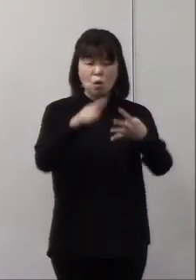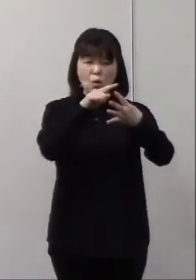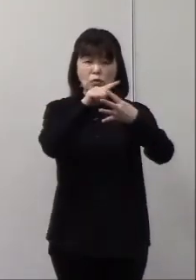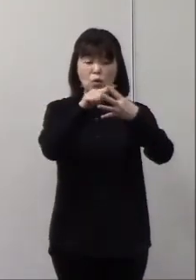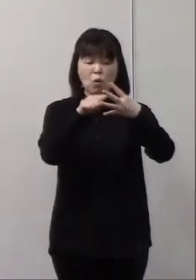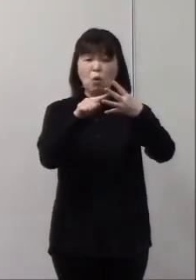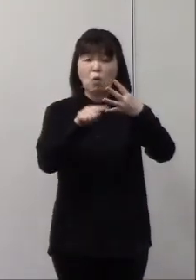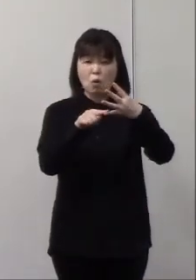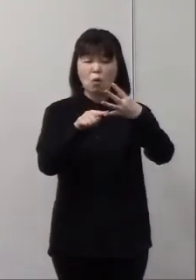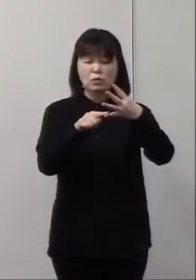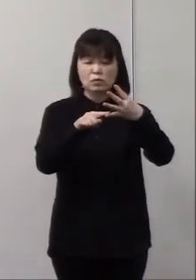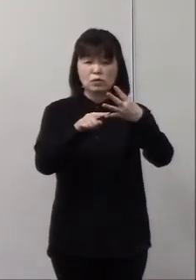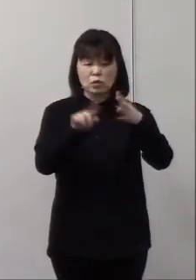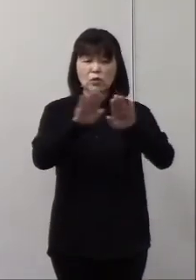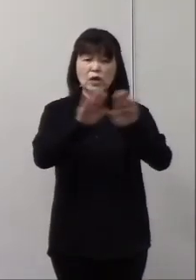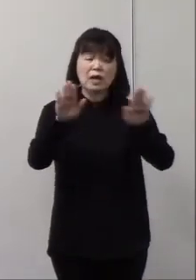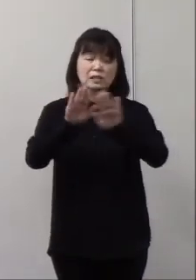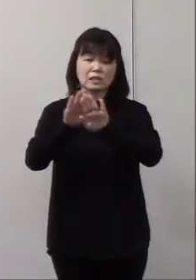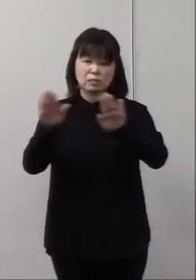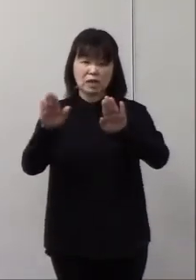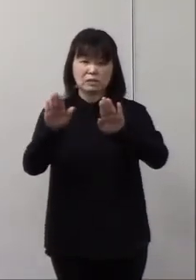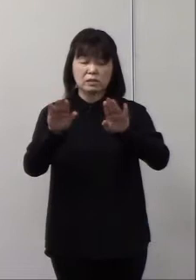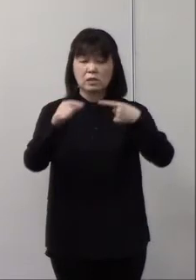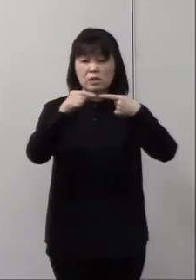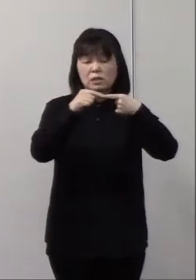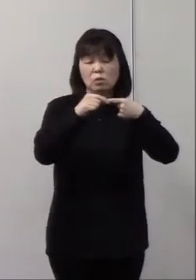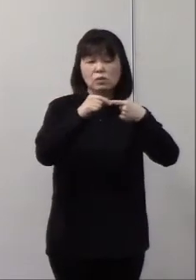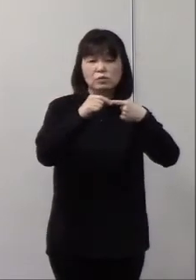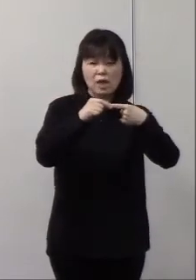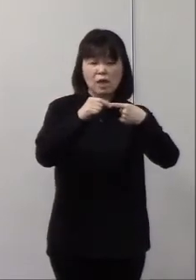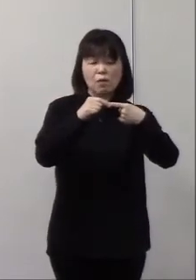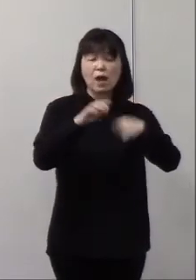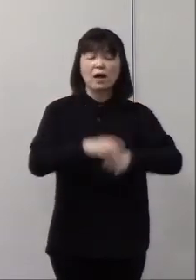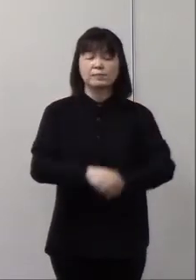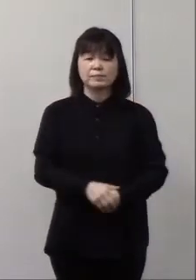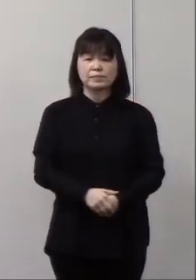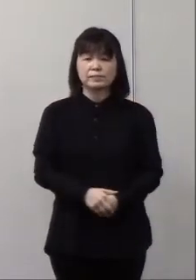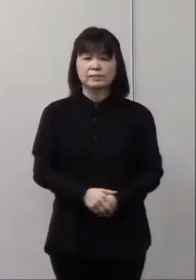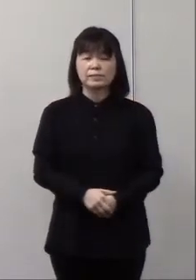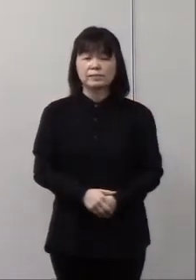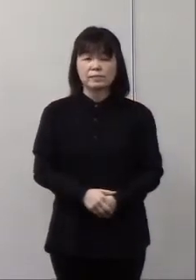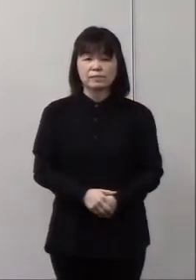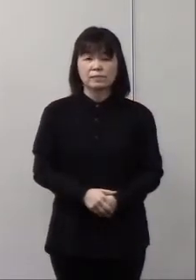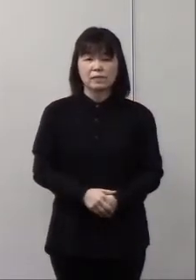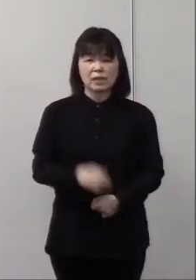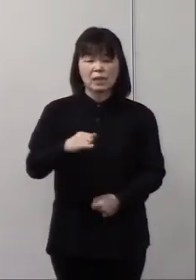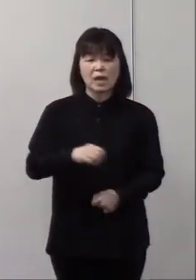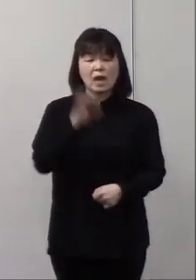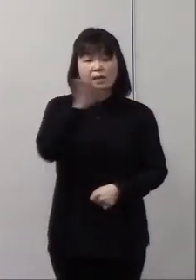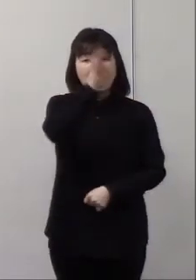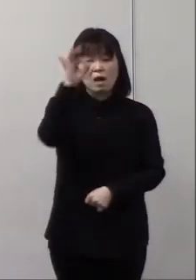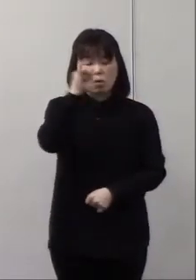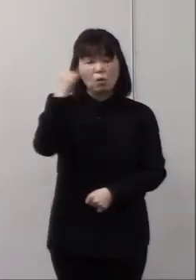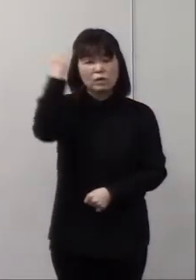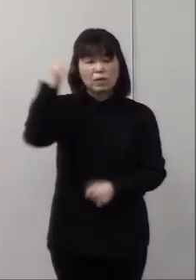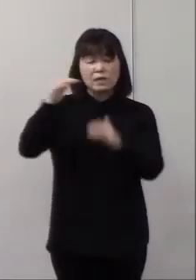ますが、最初に観光イメージアップ事業、これはすで、に